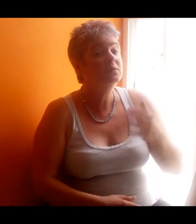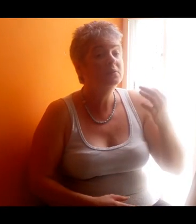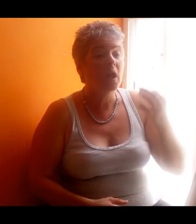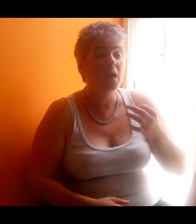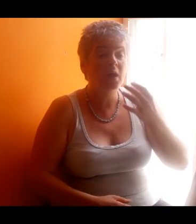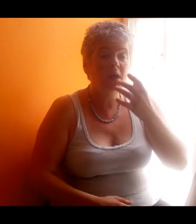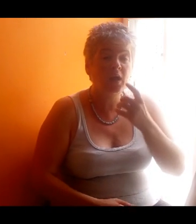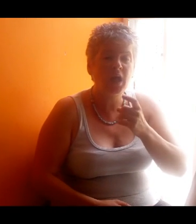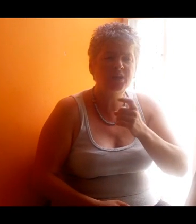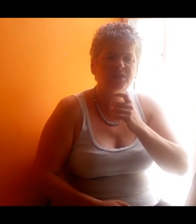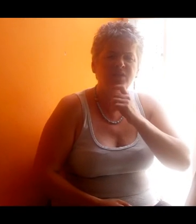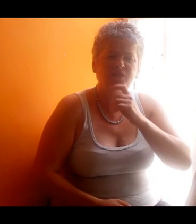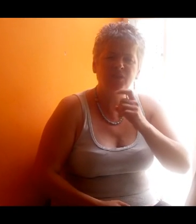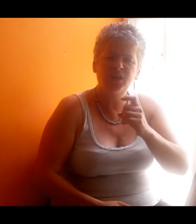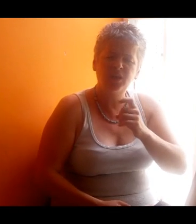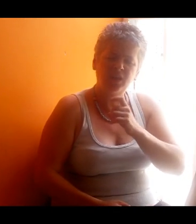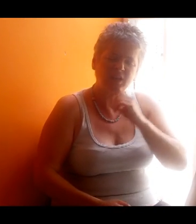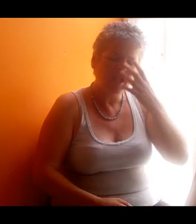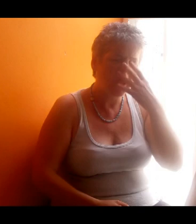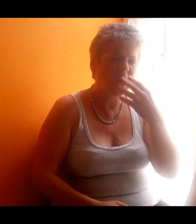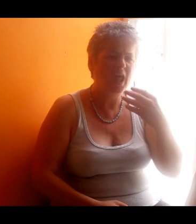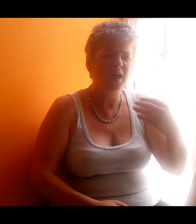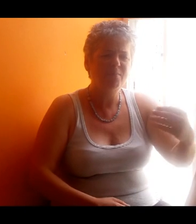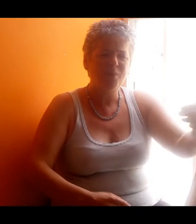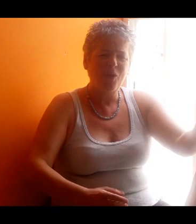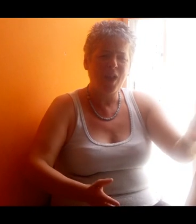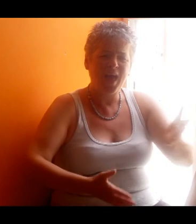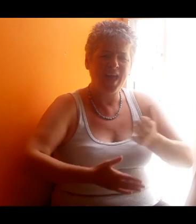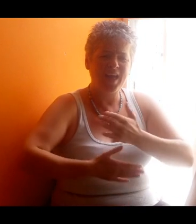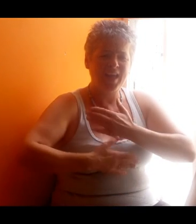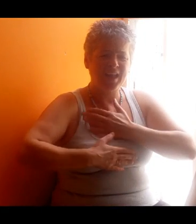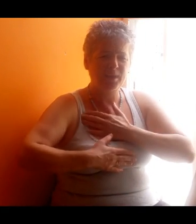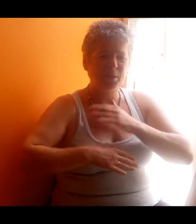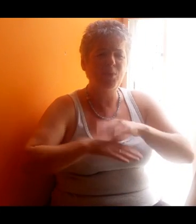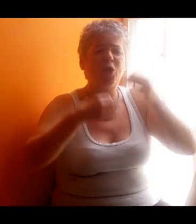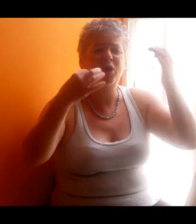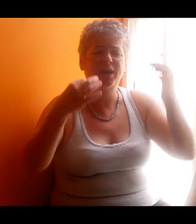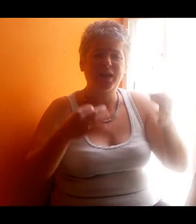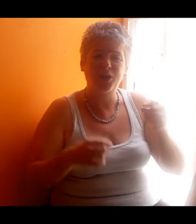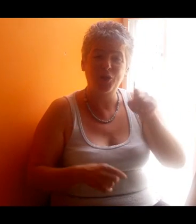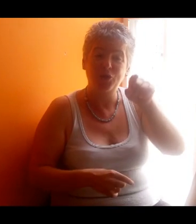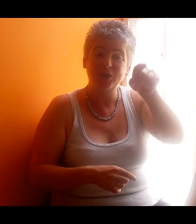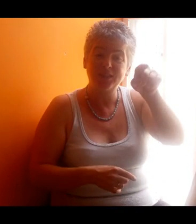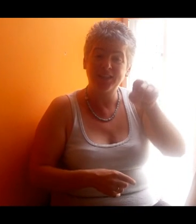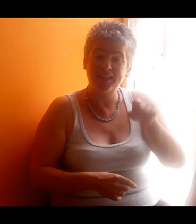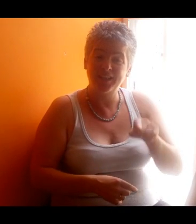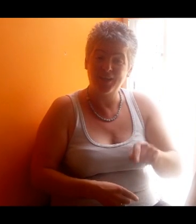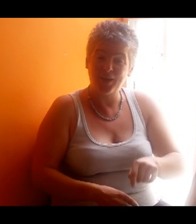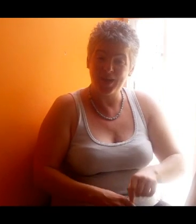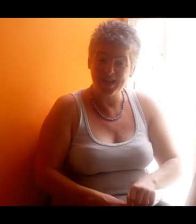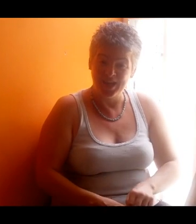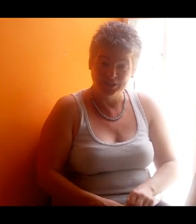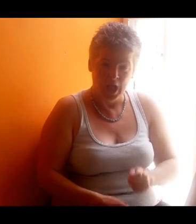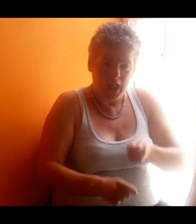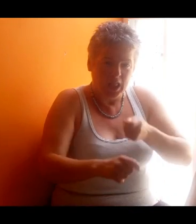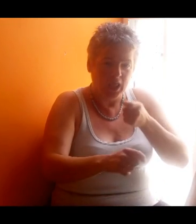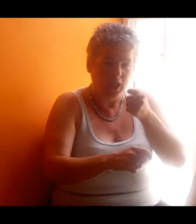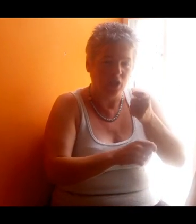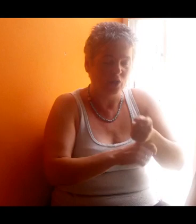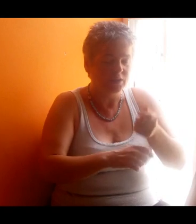esta mañana el autocar que, por acaso, les ha llevado al Sina Pierre Marena. Ahí han hecho la sesión de tiro previa al partido de esta noche contra Grecia. ¡Oh,